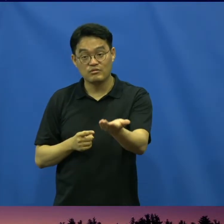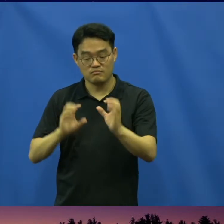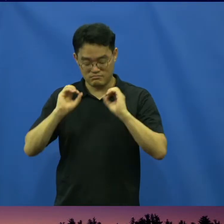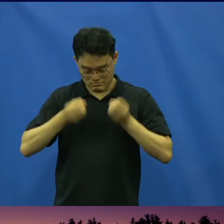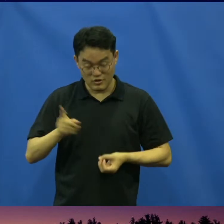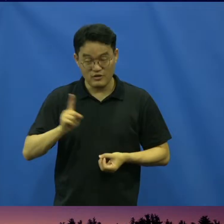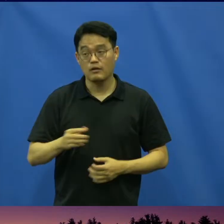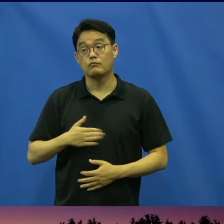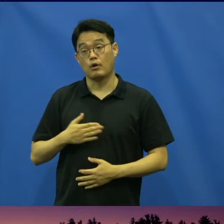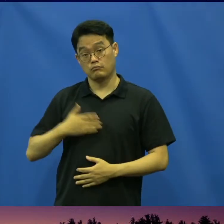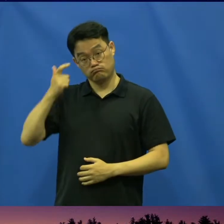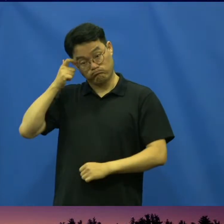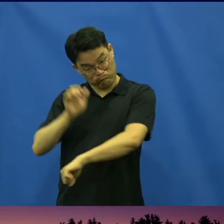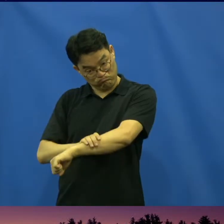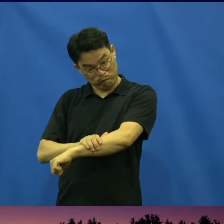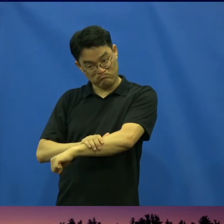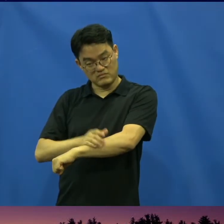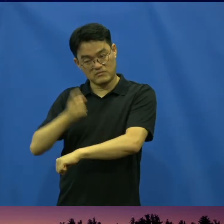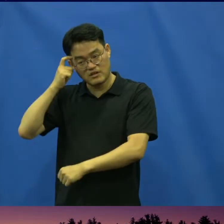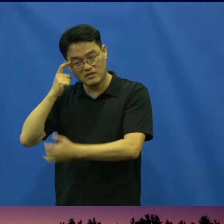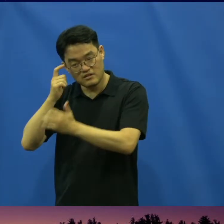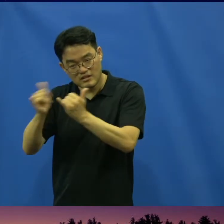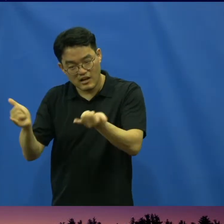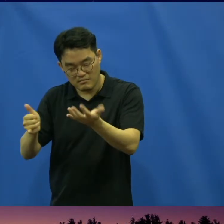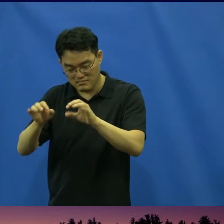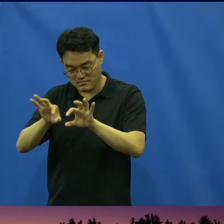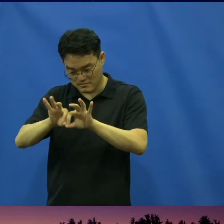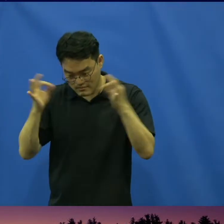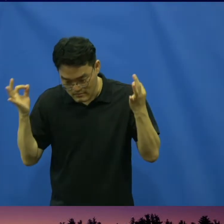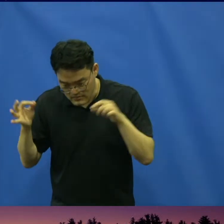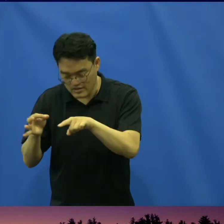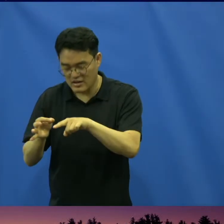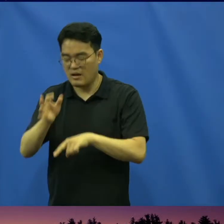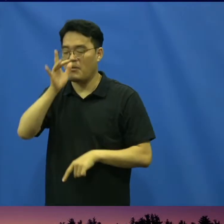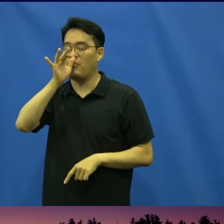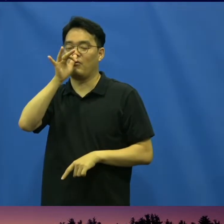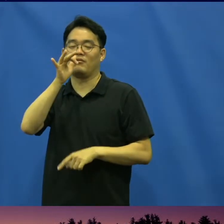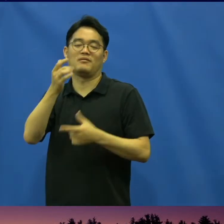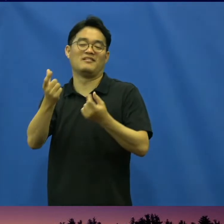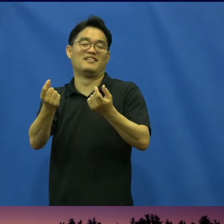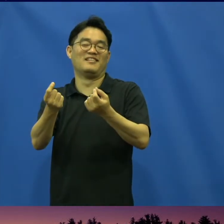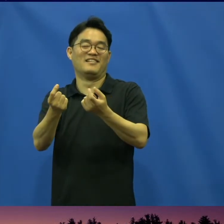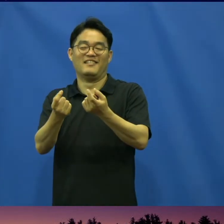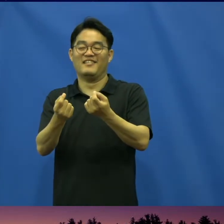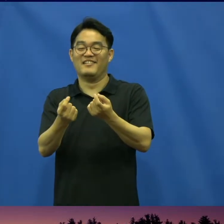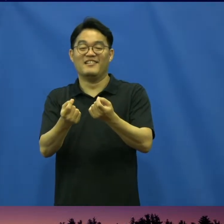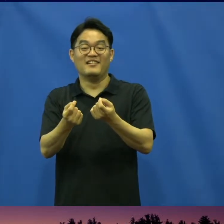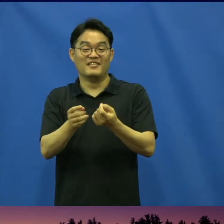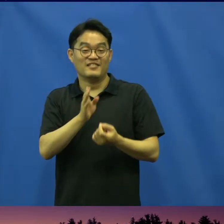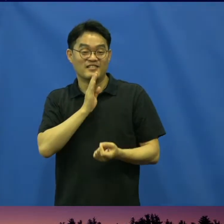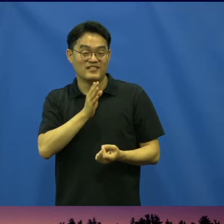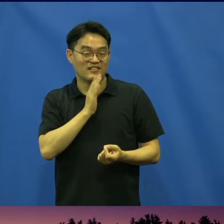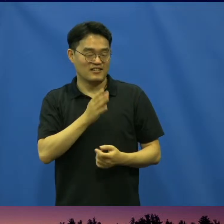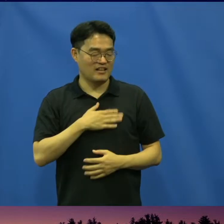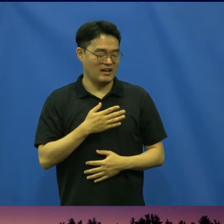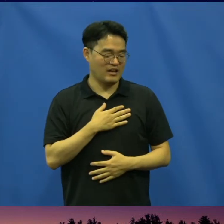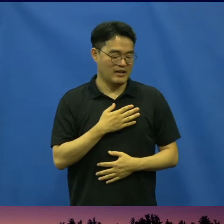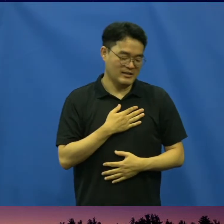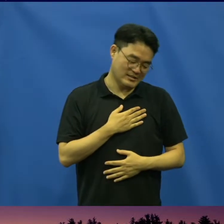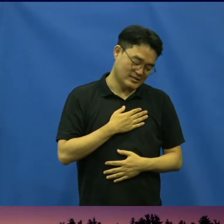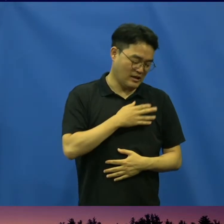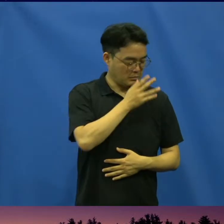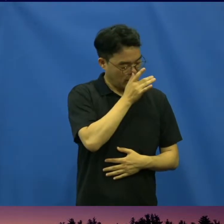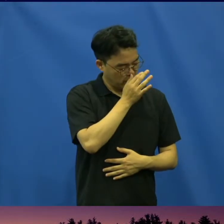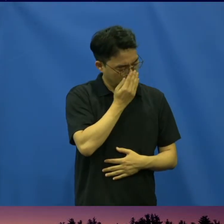지혜로운 사람은 자신이 바보라는 걸 알고 있다. 뭔가 굉장히 많은 메시지를 담고 있잖아요. 지혜란 뭐냐는